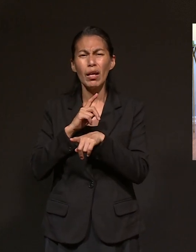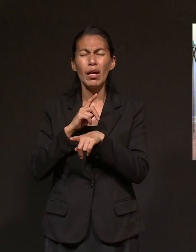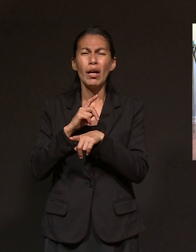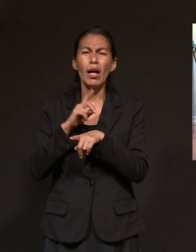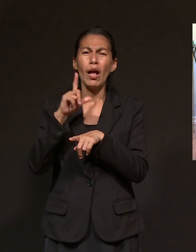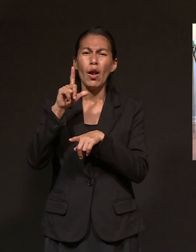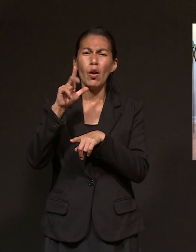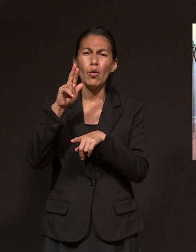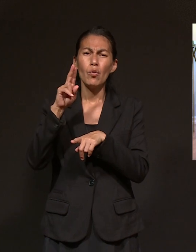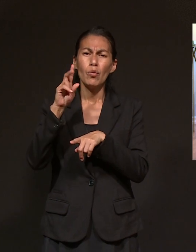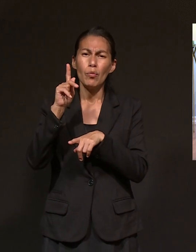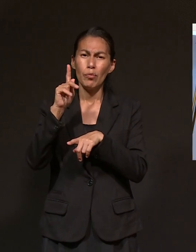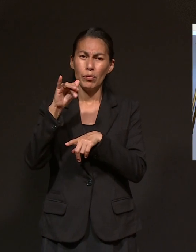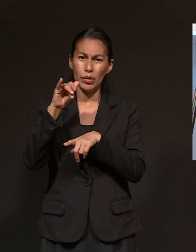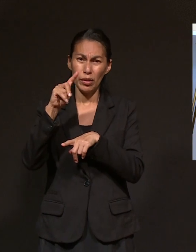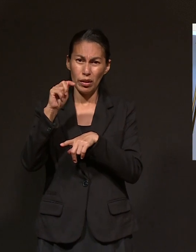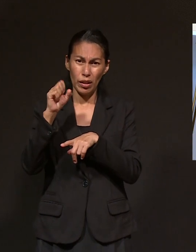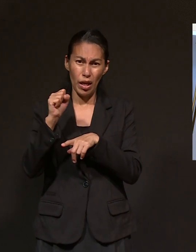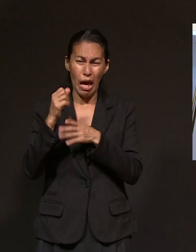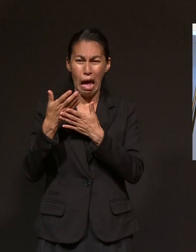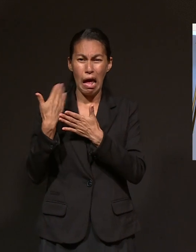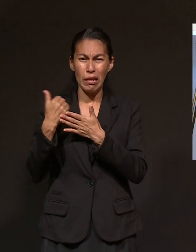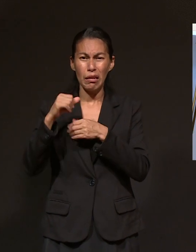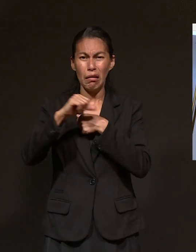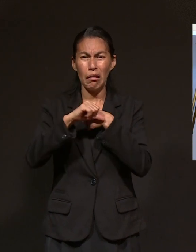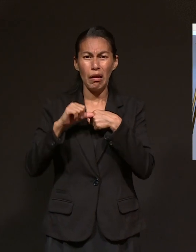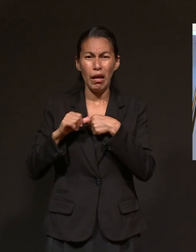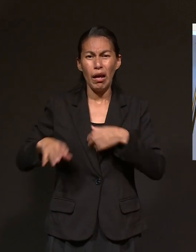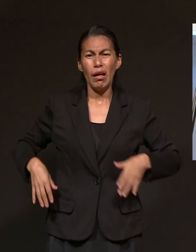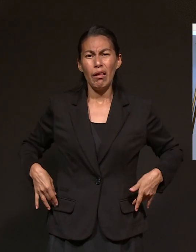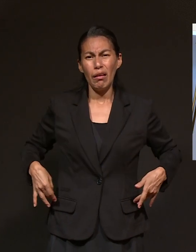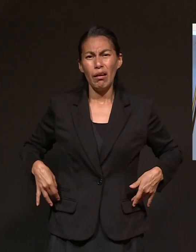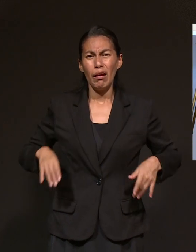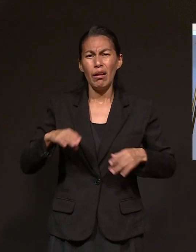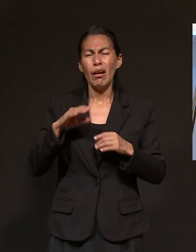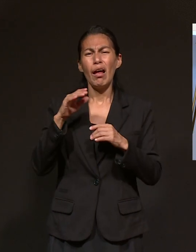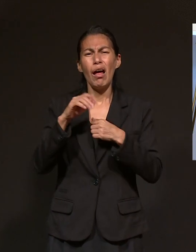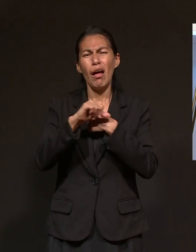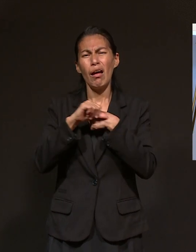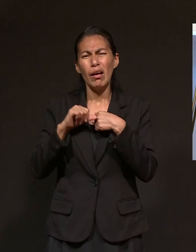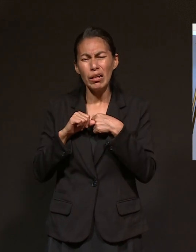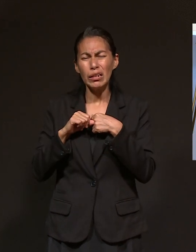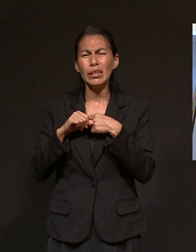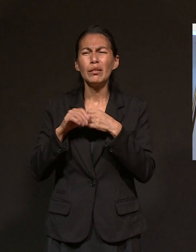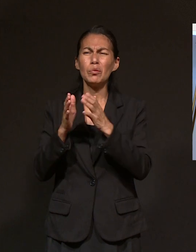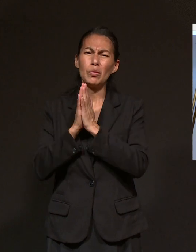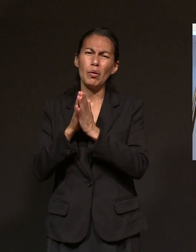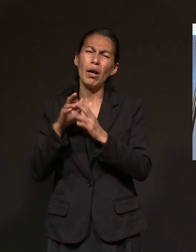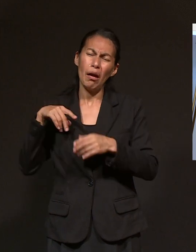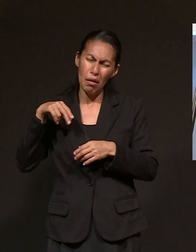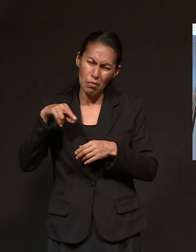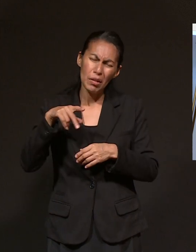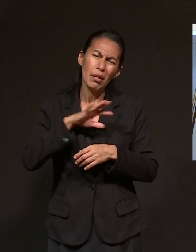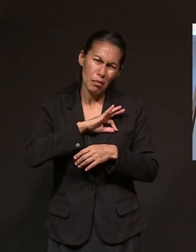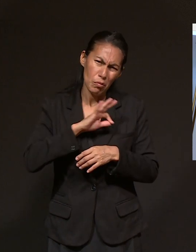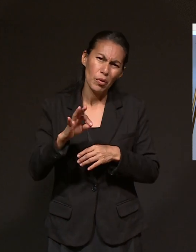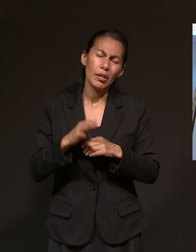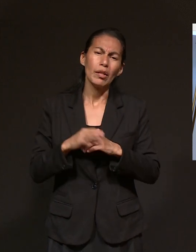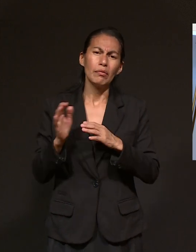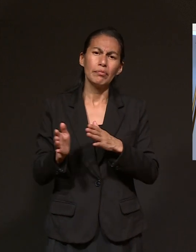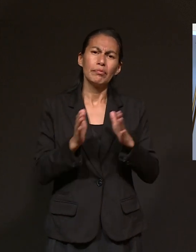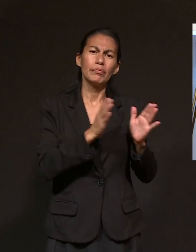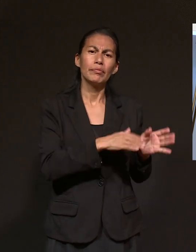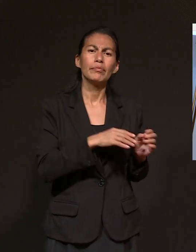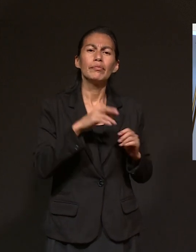operada de la cadera Vamos a estar orando por Lupita Lourdes Primeramente Dios Ricardo